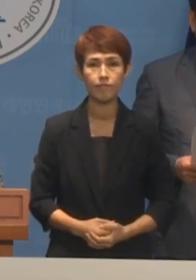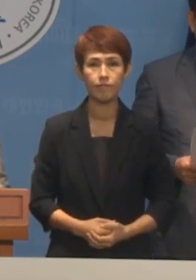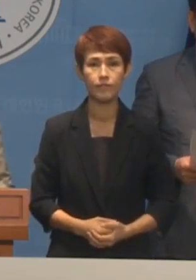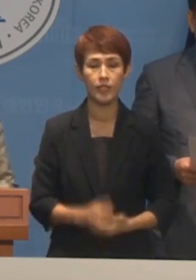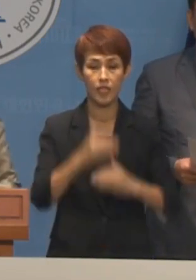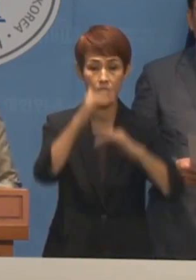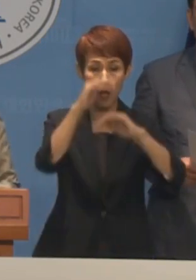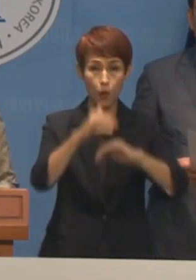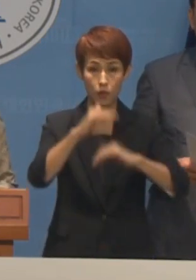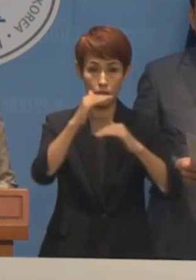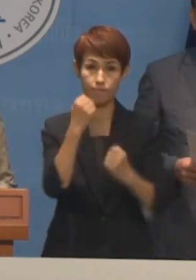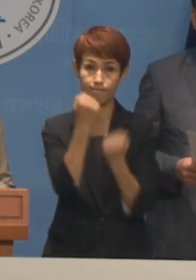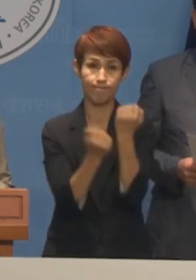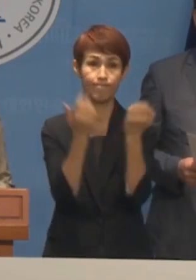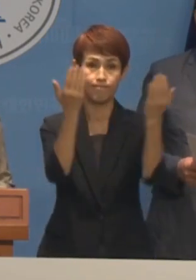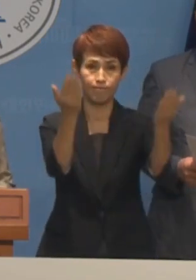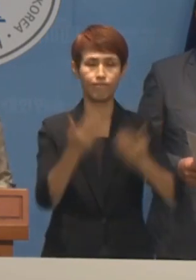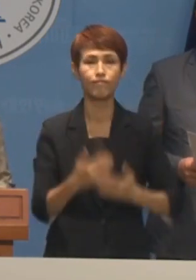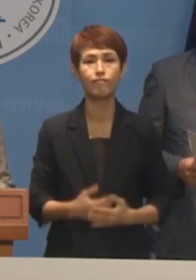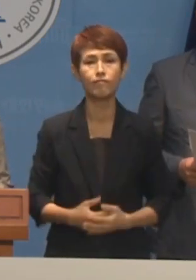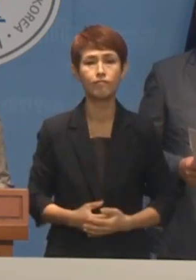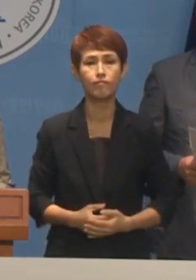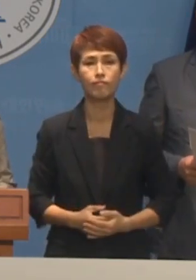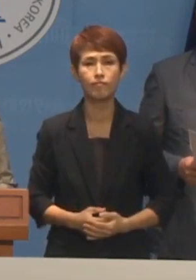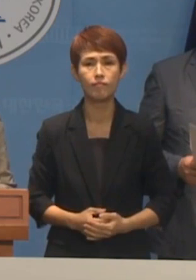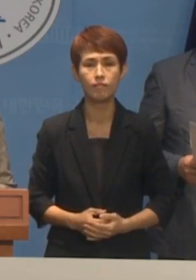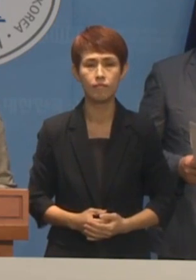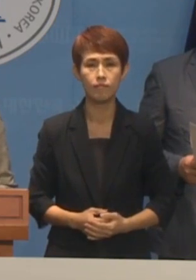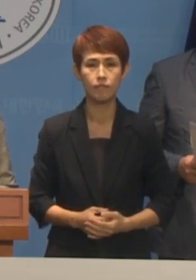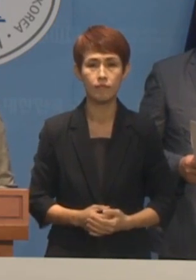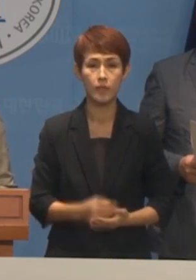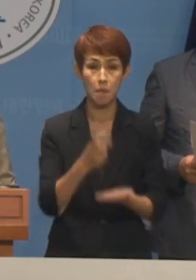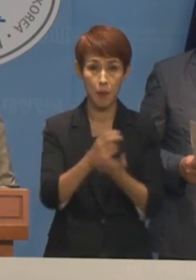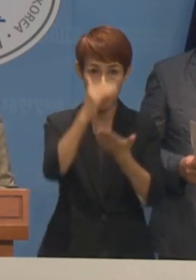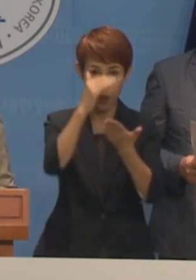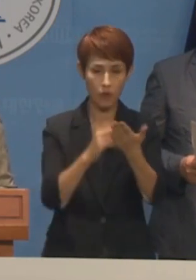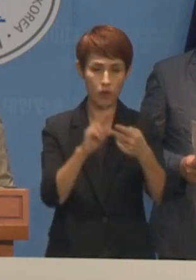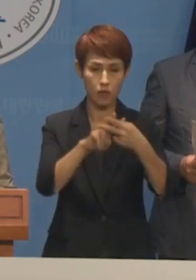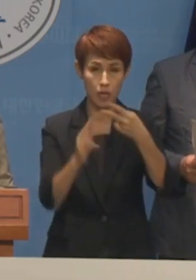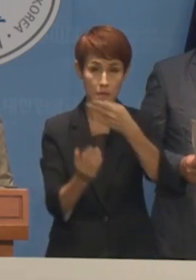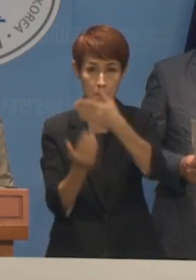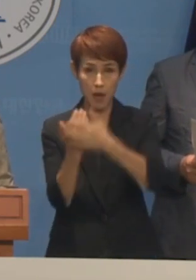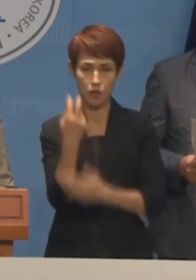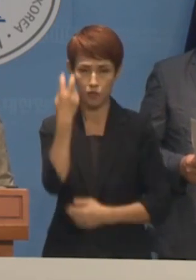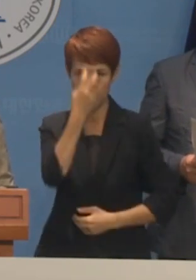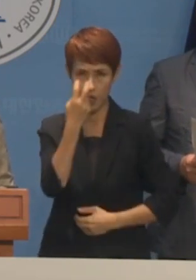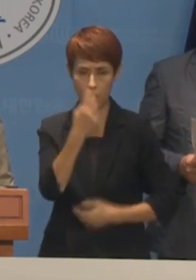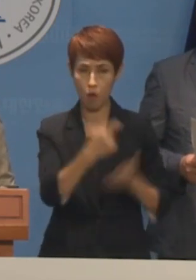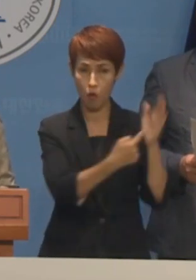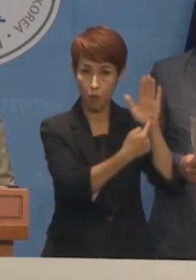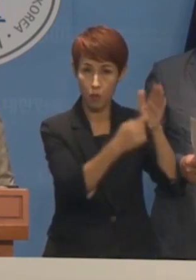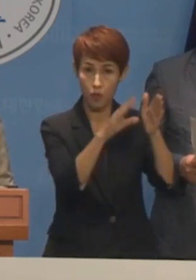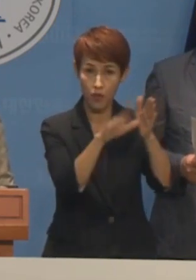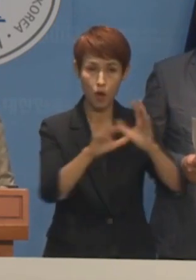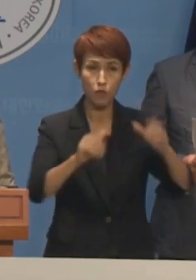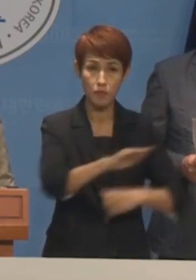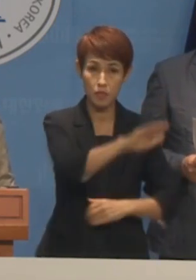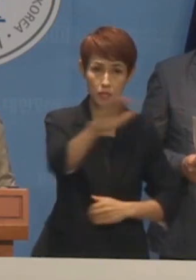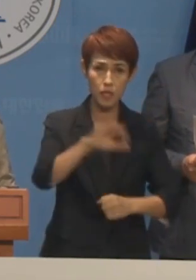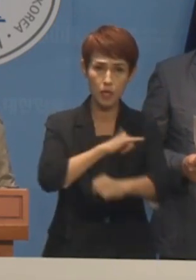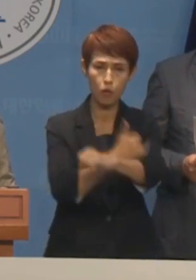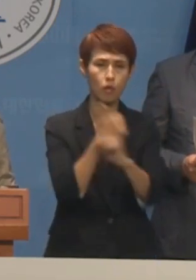제정안의 주요 내용을 소개해 드리겠습니다. 제정안은 형사사건의 수사 및 공보 과정에서 국민의